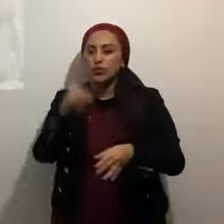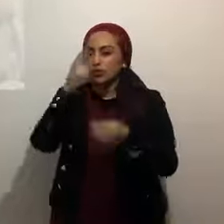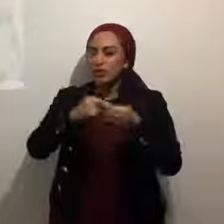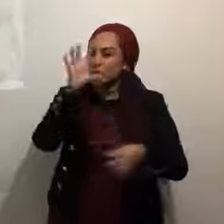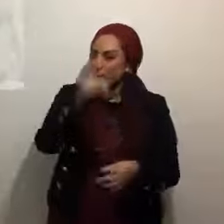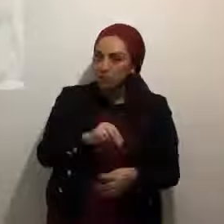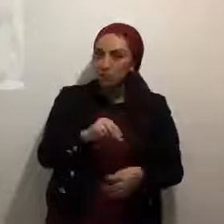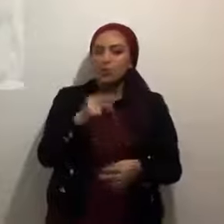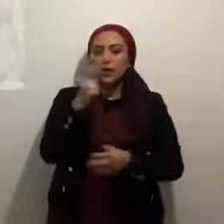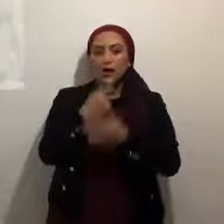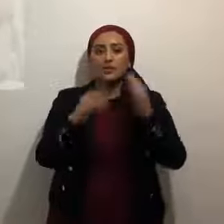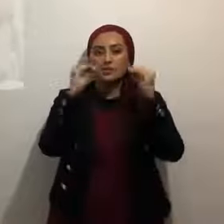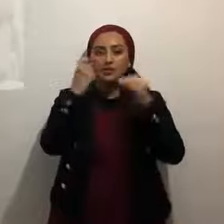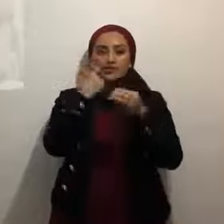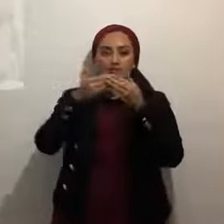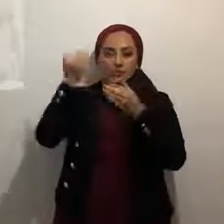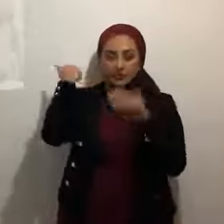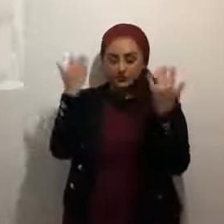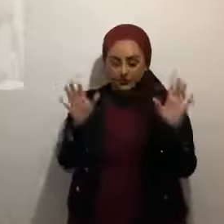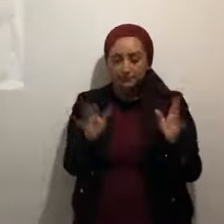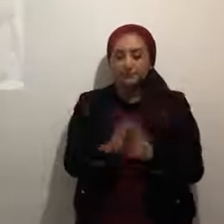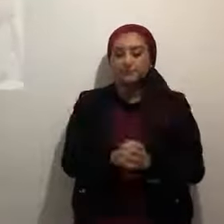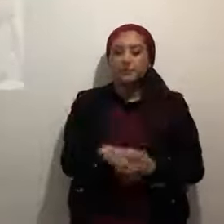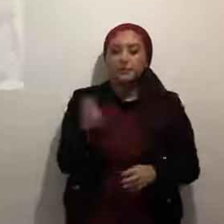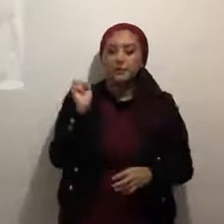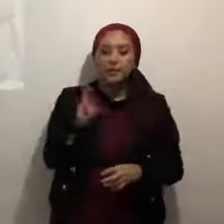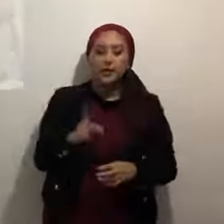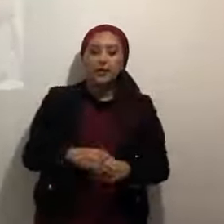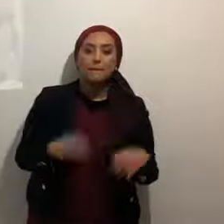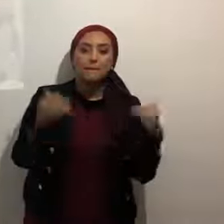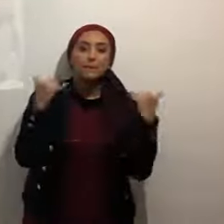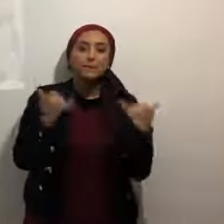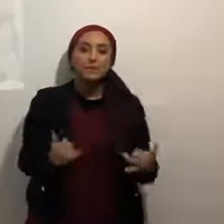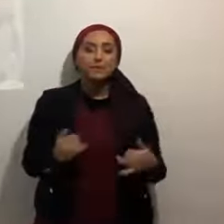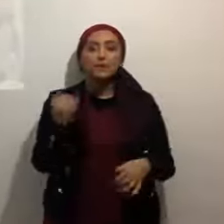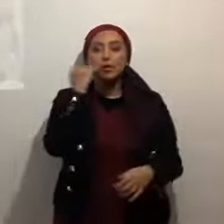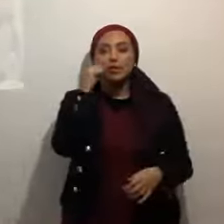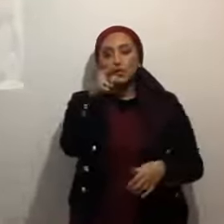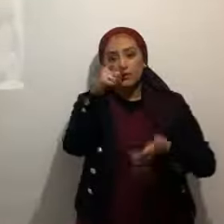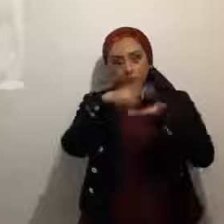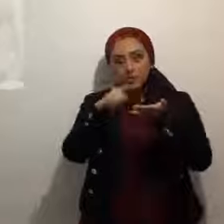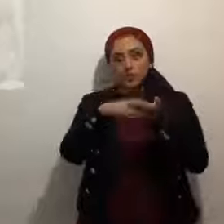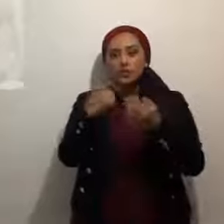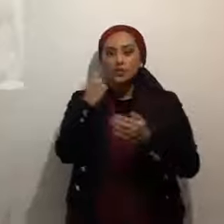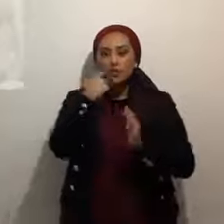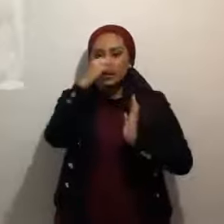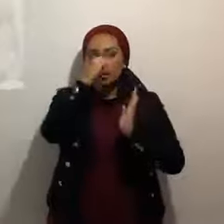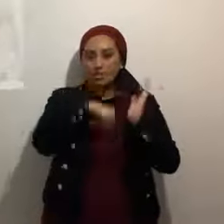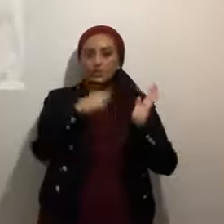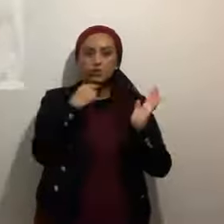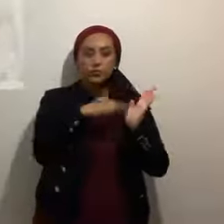ministré anteriormente. Ahora, si tú revisas lo que ya anotaste ahorita, amado hermano, amada